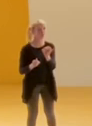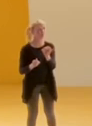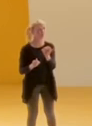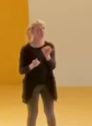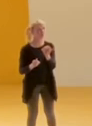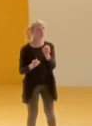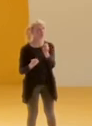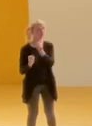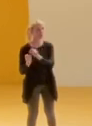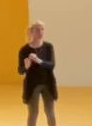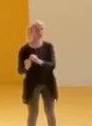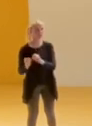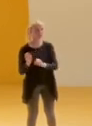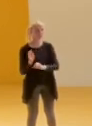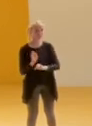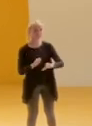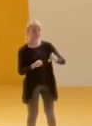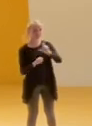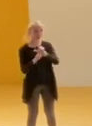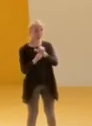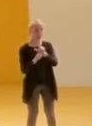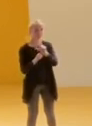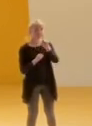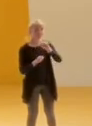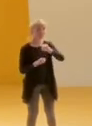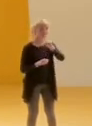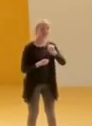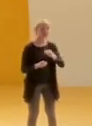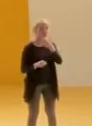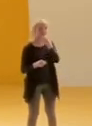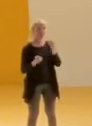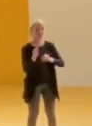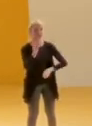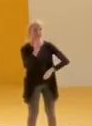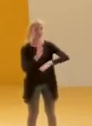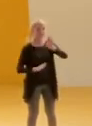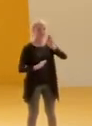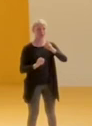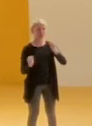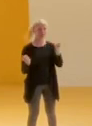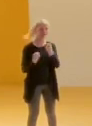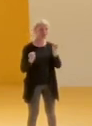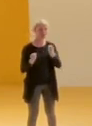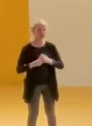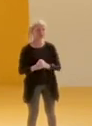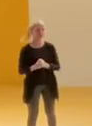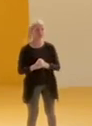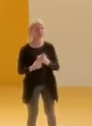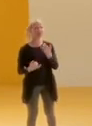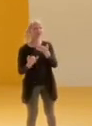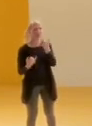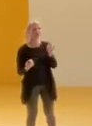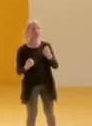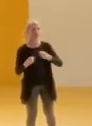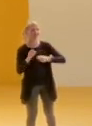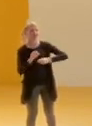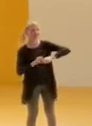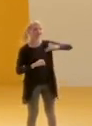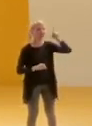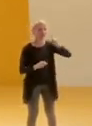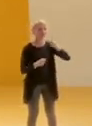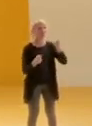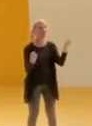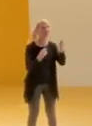przyrosty w podaży nie są radykalne który którego ilość w obiegu nie zwiększa się dużo bardziej niż